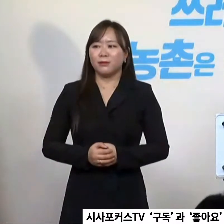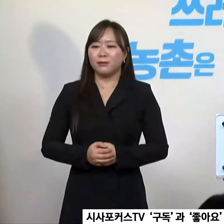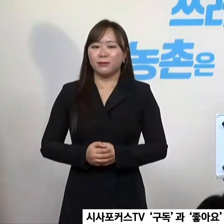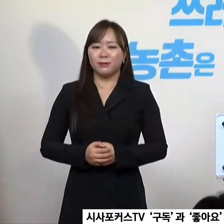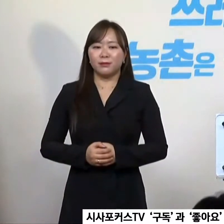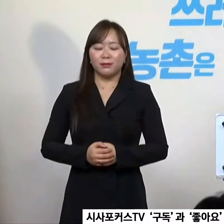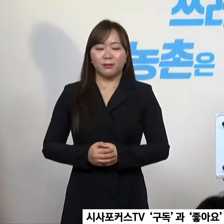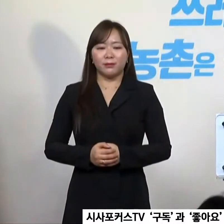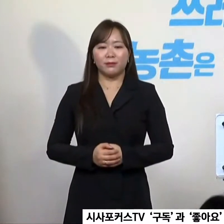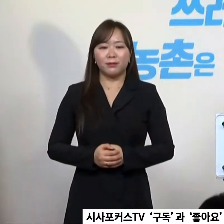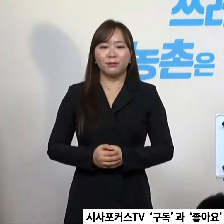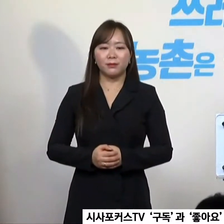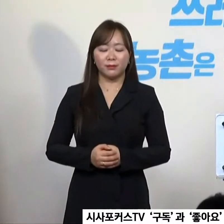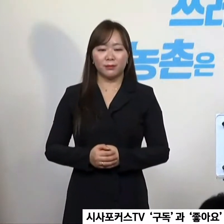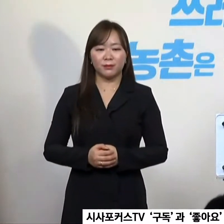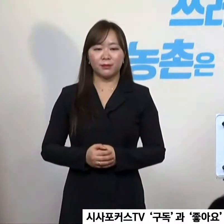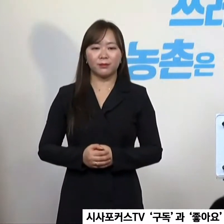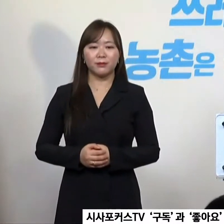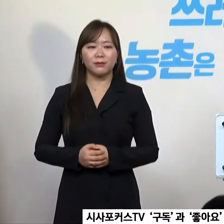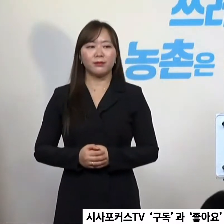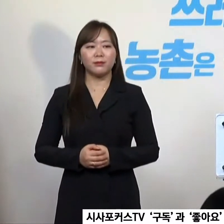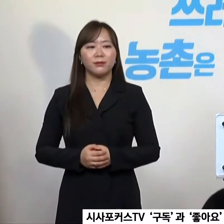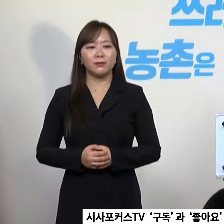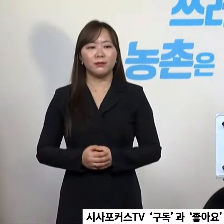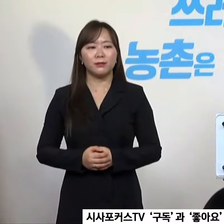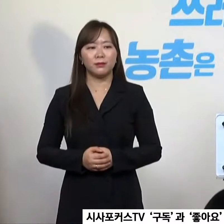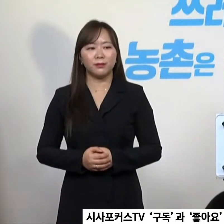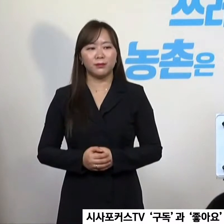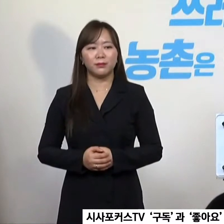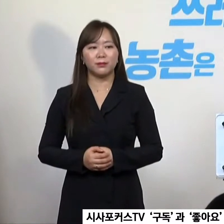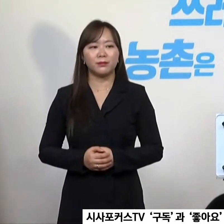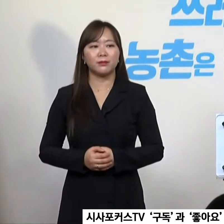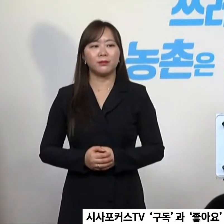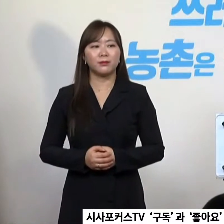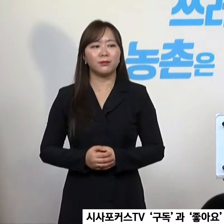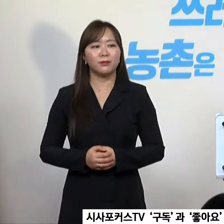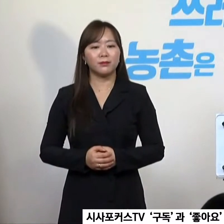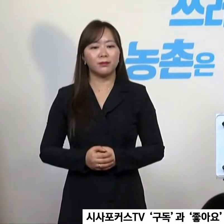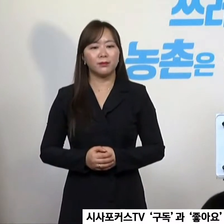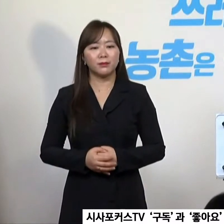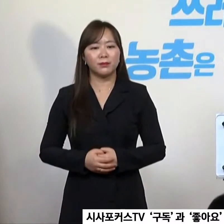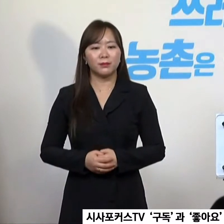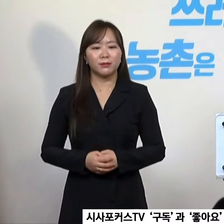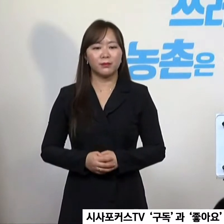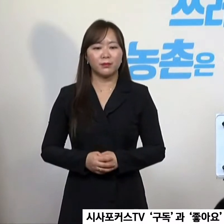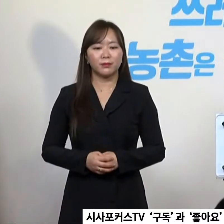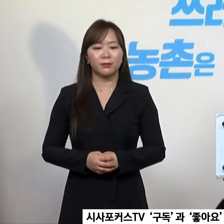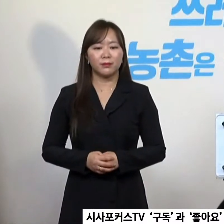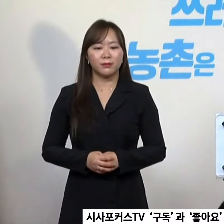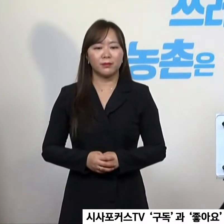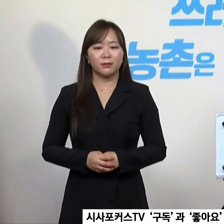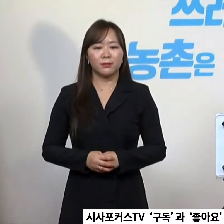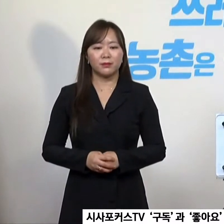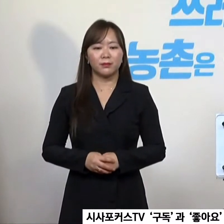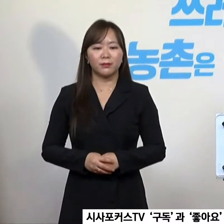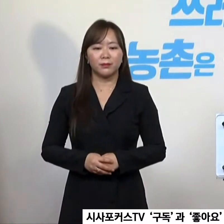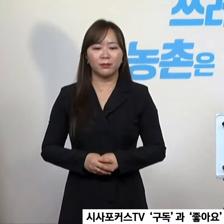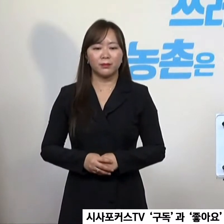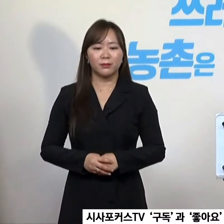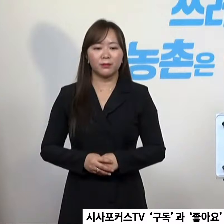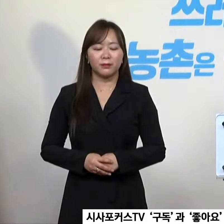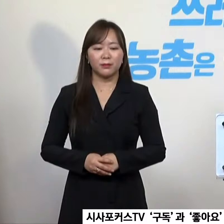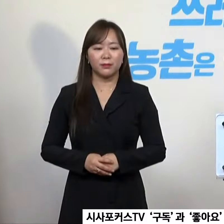있으신가요? 신호의 정환입니다. 마이크 있으면 마이크 좀 주시죠.